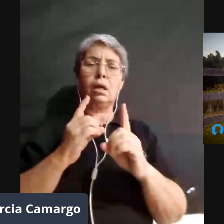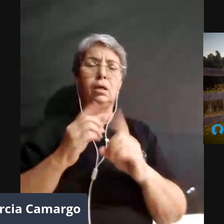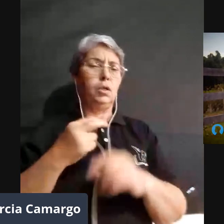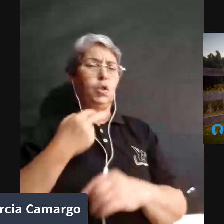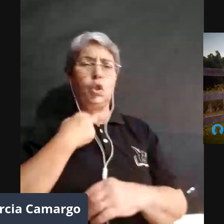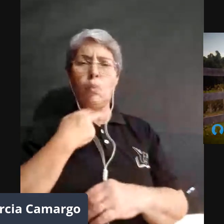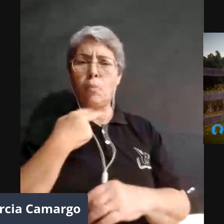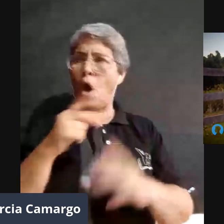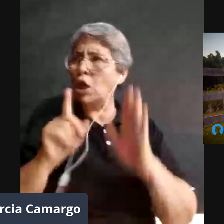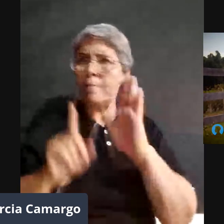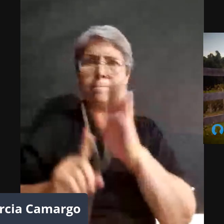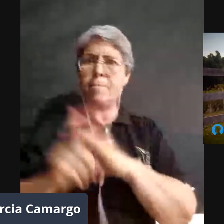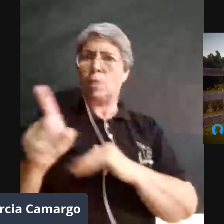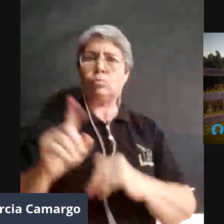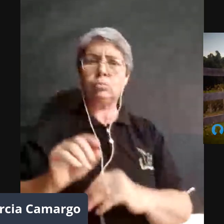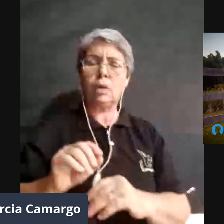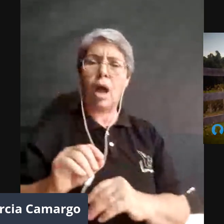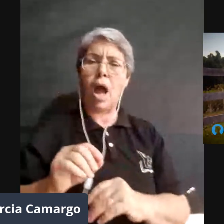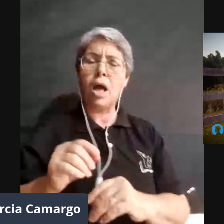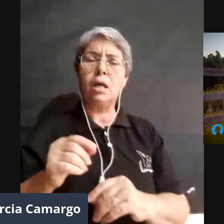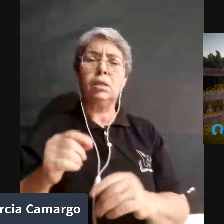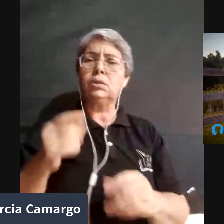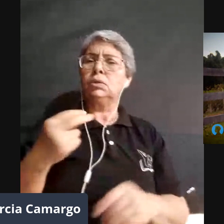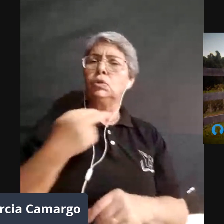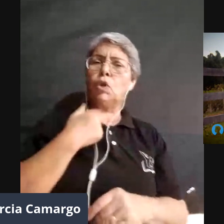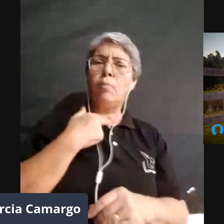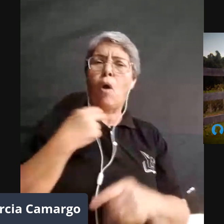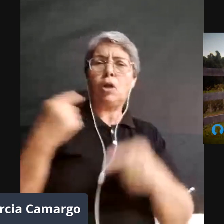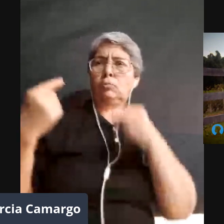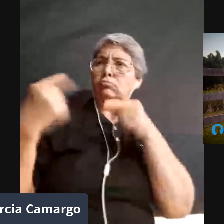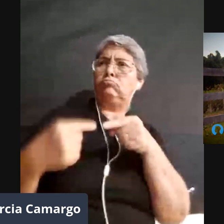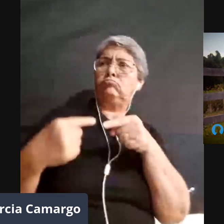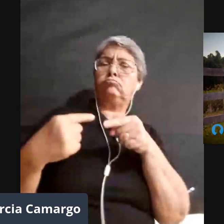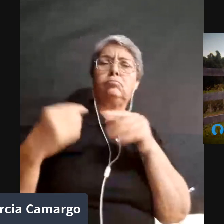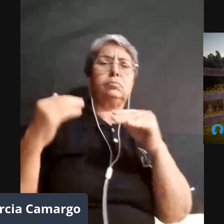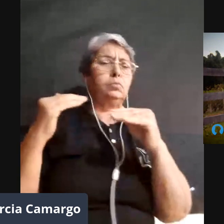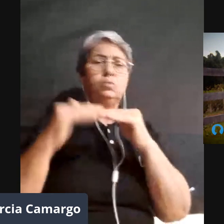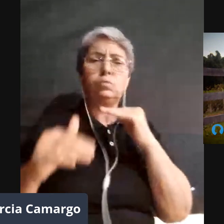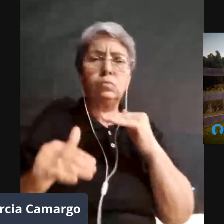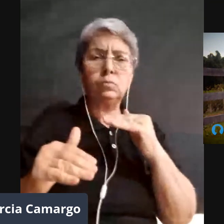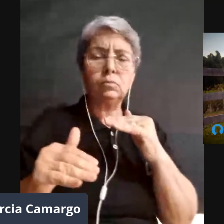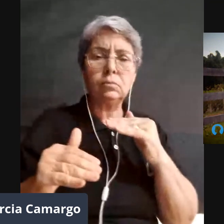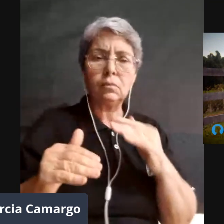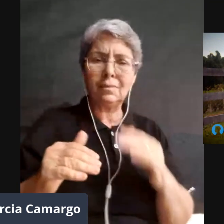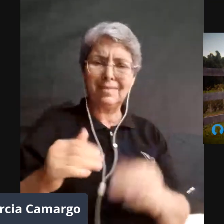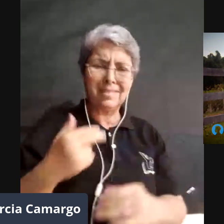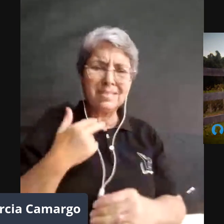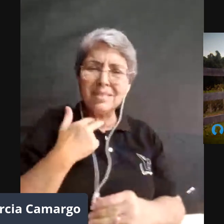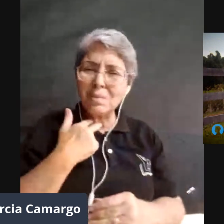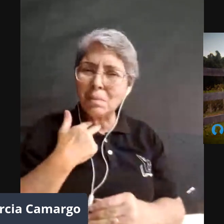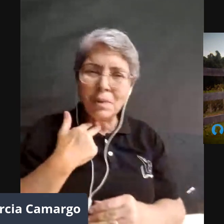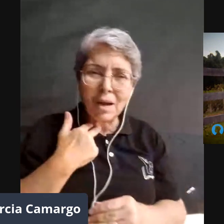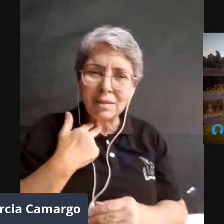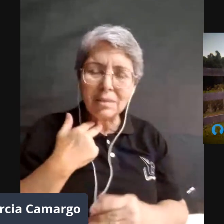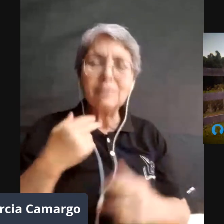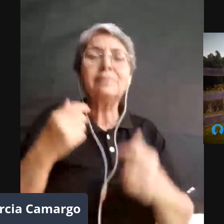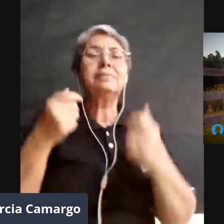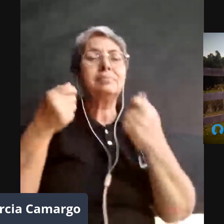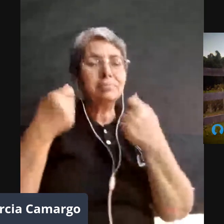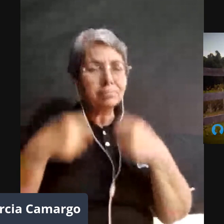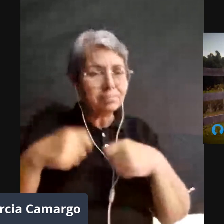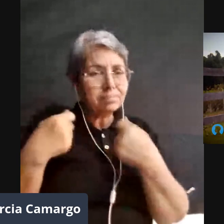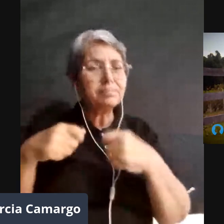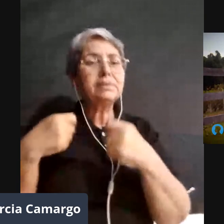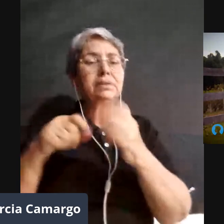e não se pode discordar. Eu quero pedir que ousemos ao menos investigar. É o único meio,